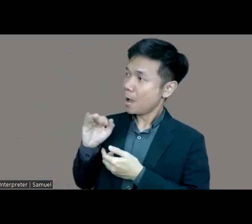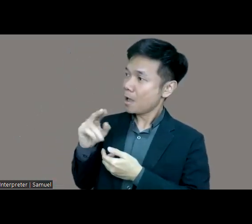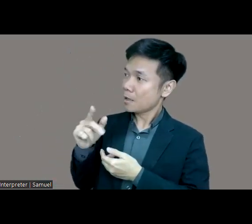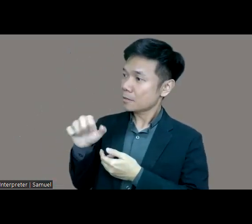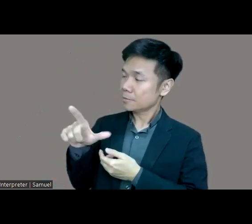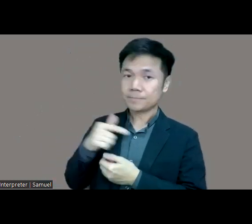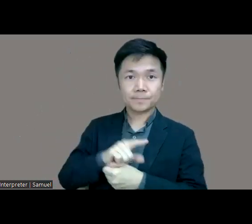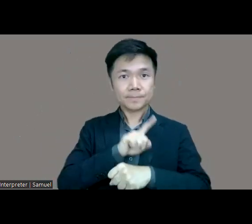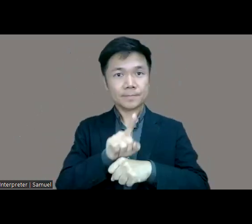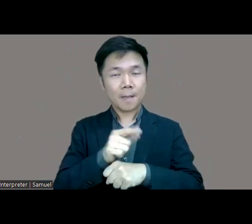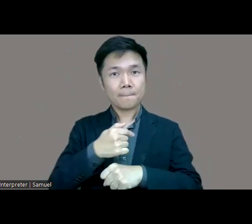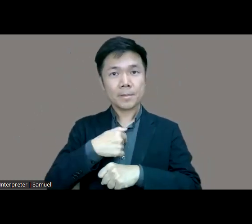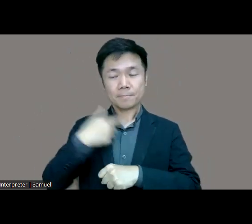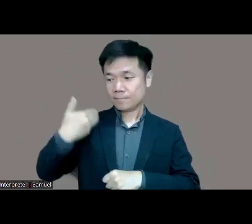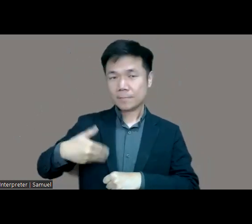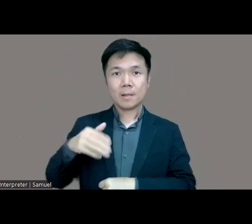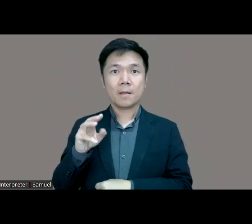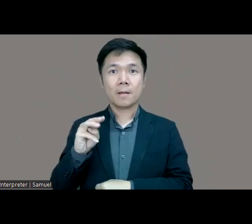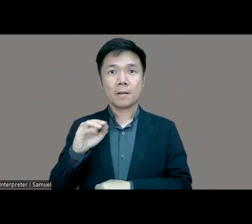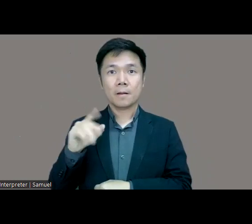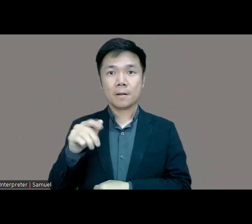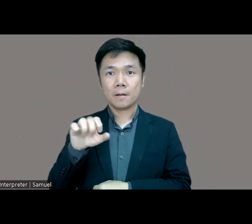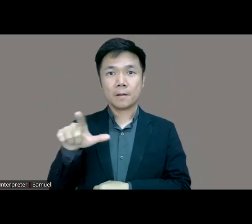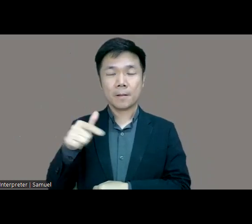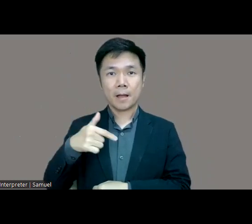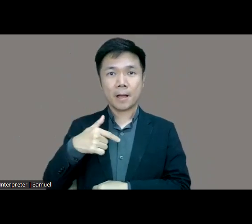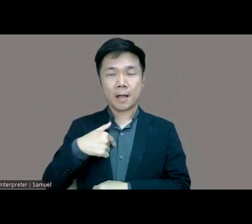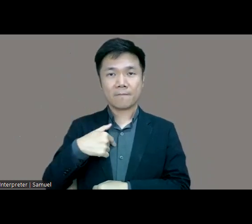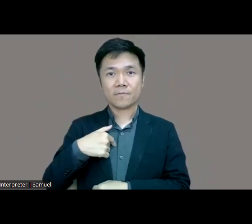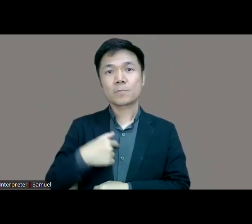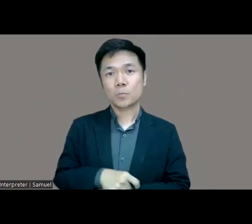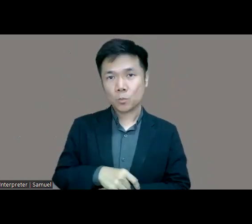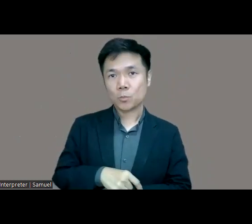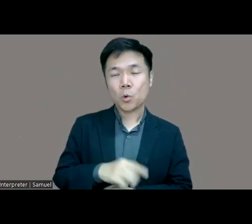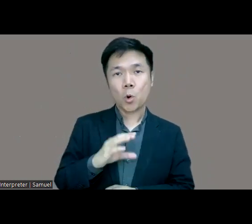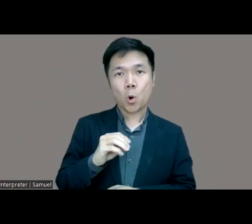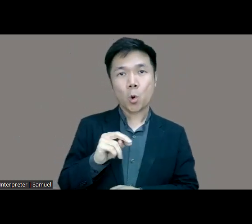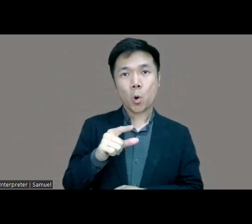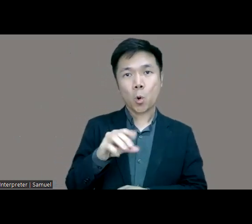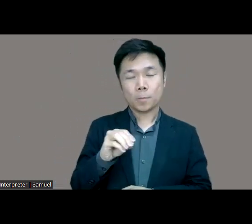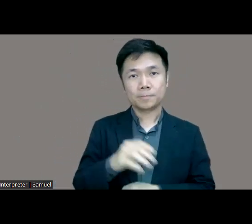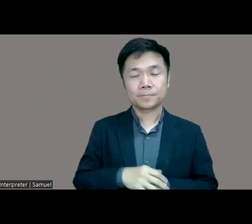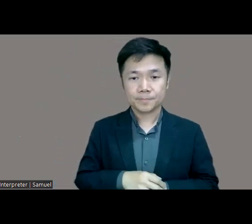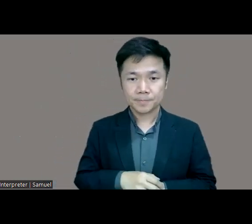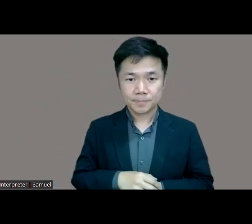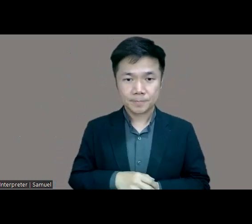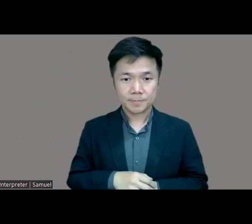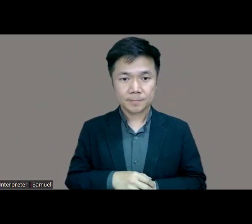entendre. Allez-y. Mon nom, c'est Michael. Je suis de Diarra, Congo.